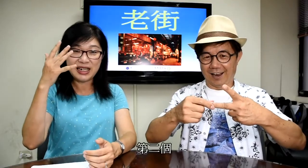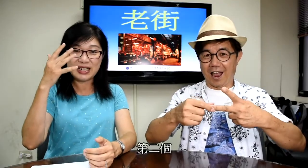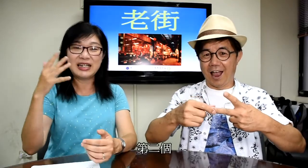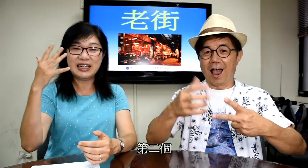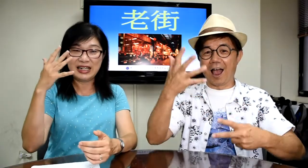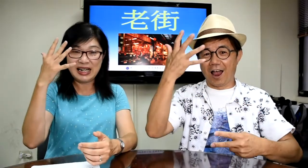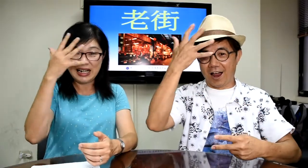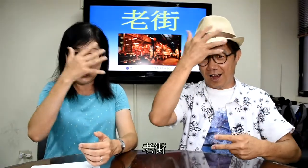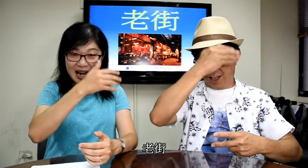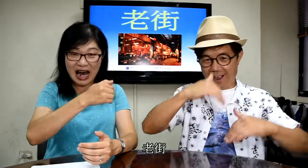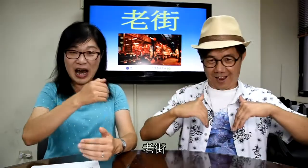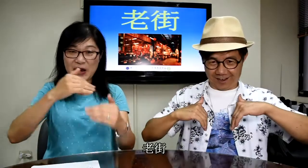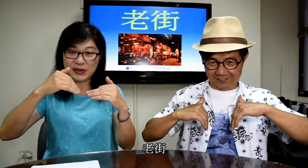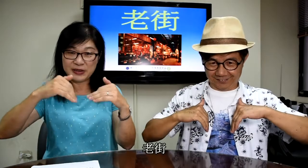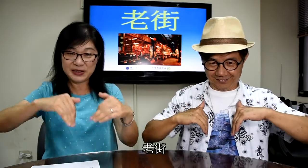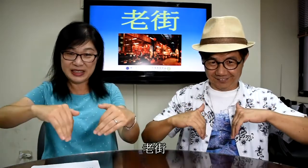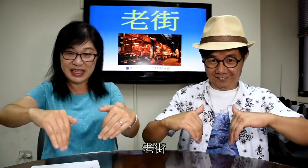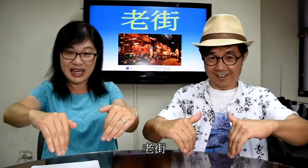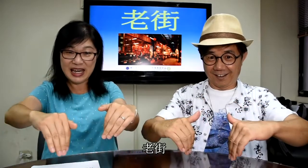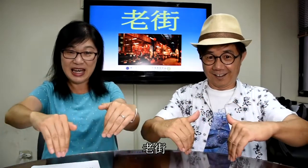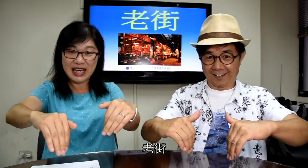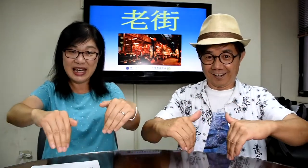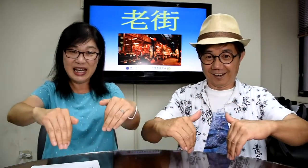个老街。